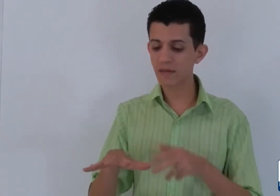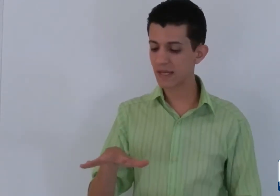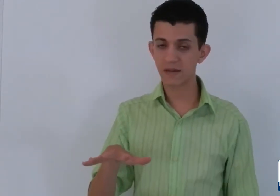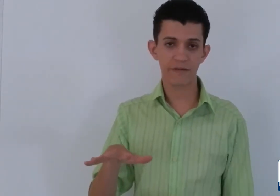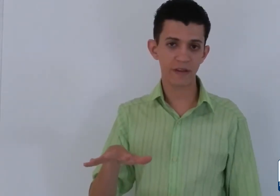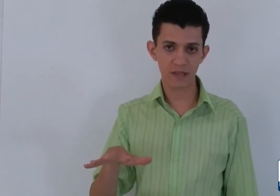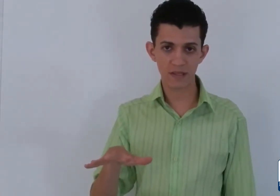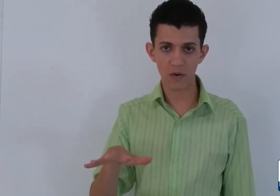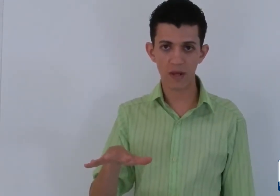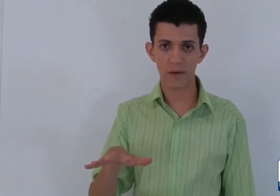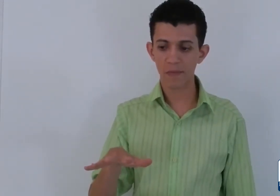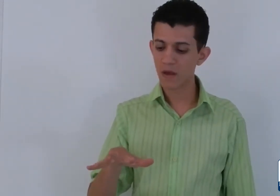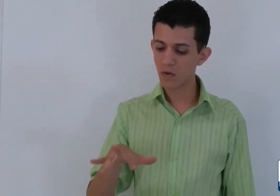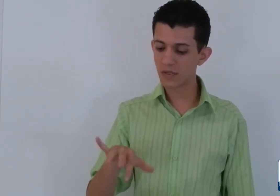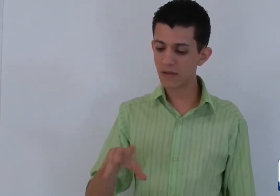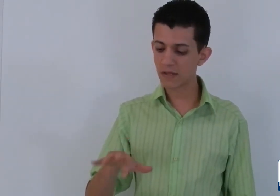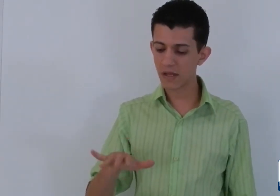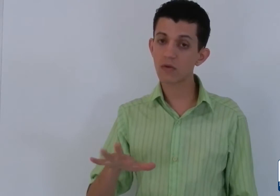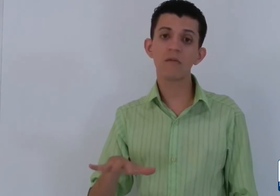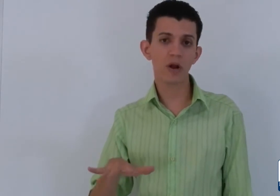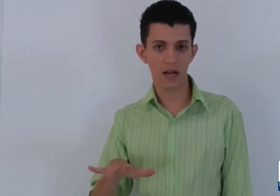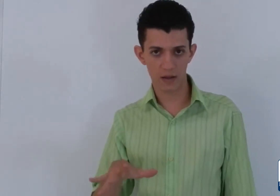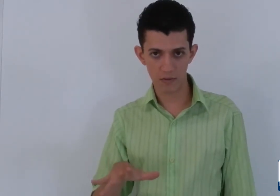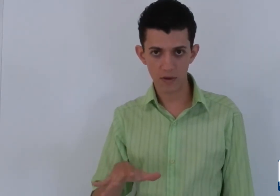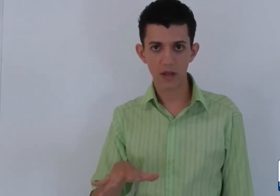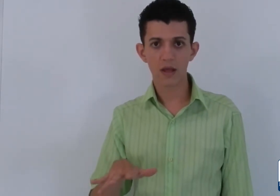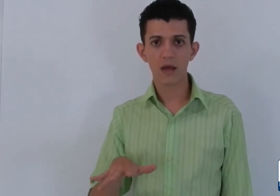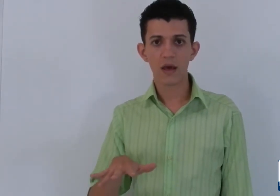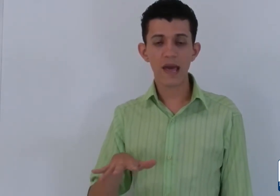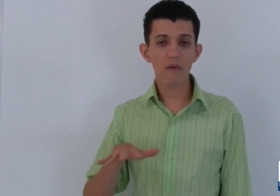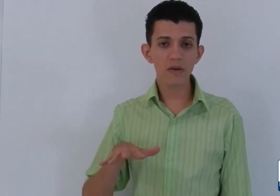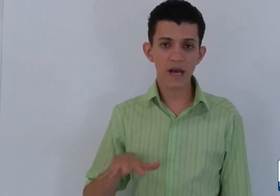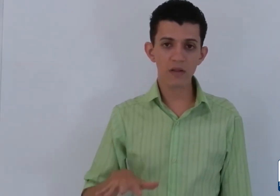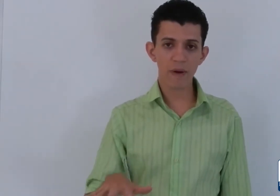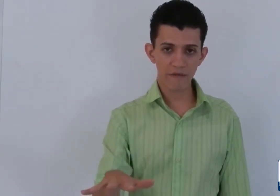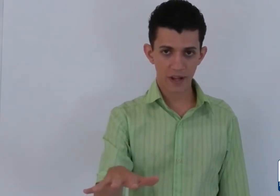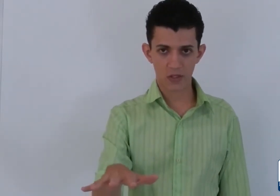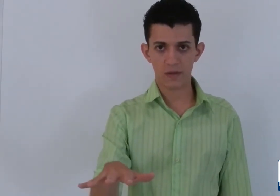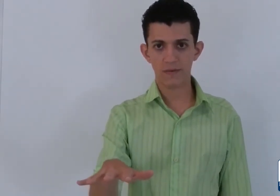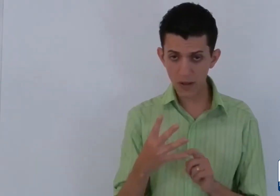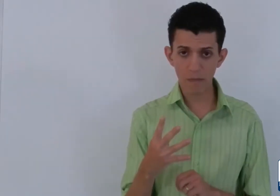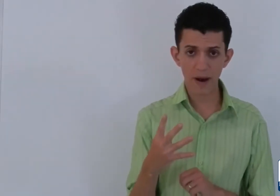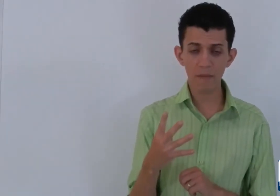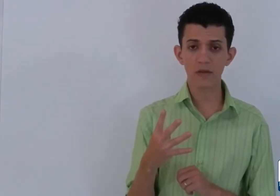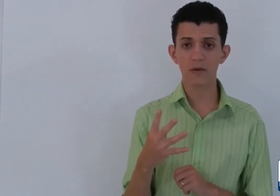que está sendo feito nesse sinal aqui? Os dedos estão tamborilando, e a mão está indo para frente. O quarto parâmetro